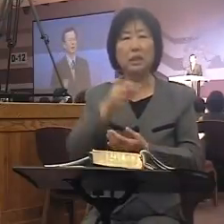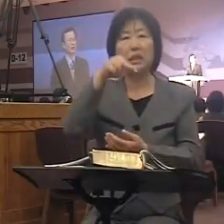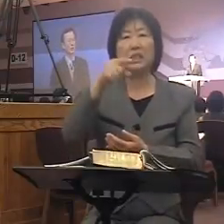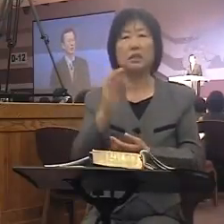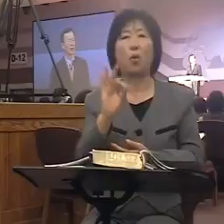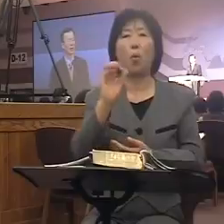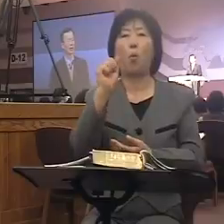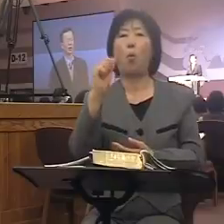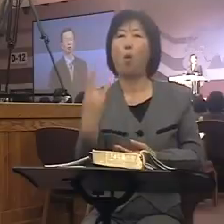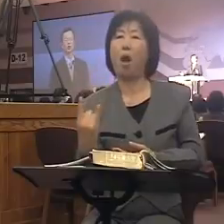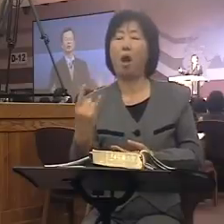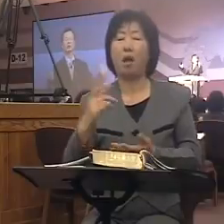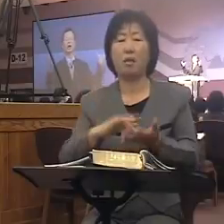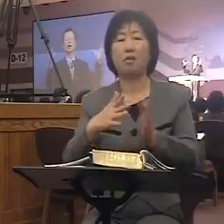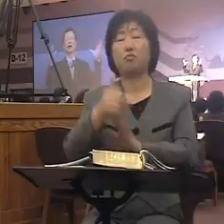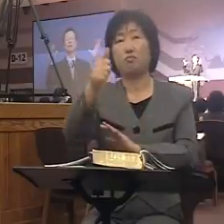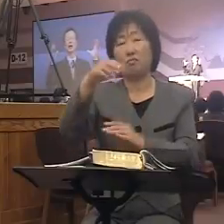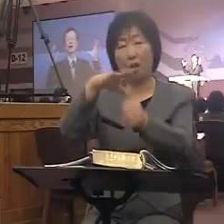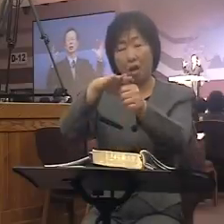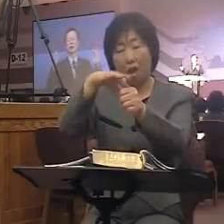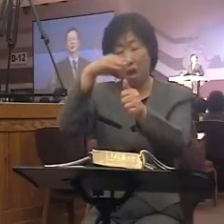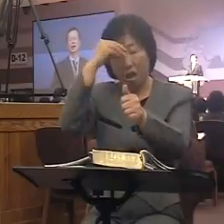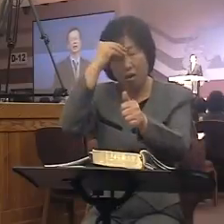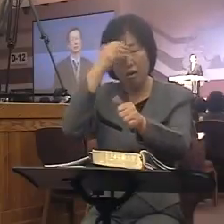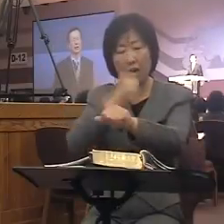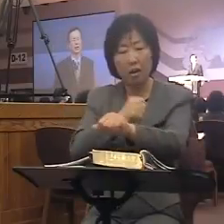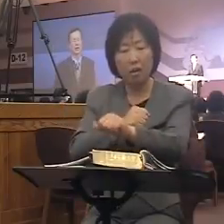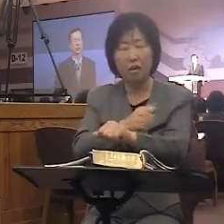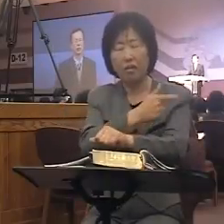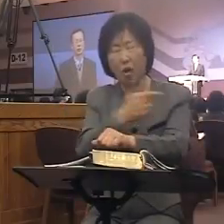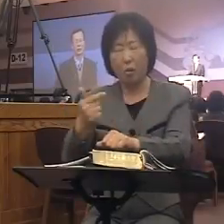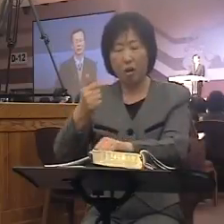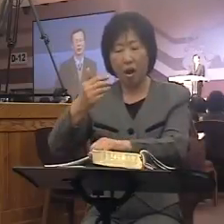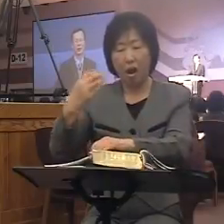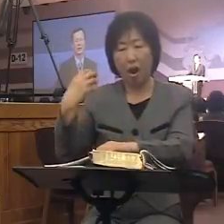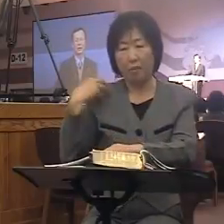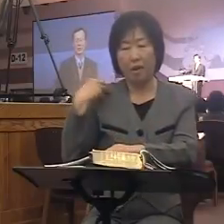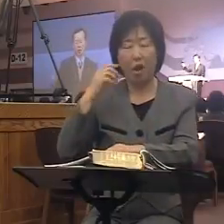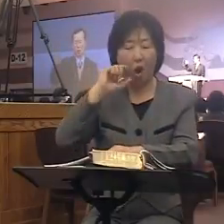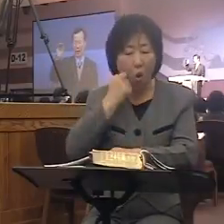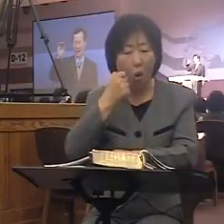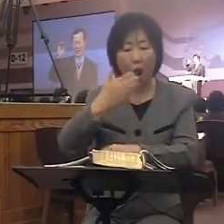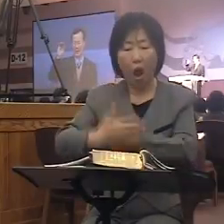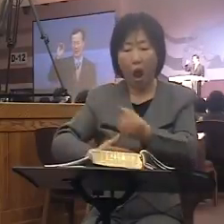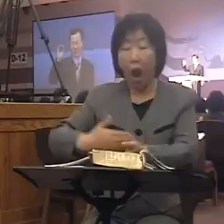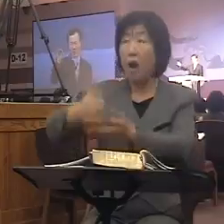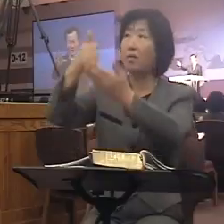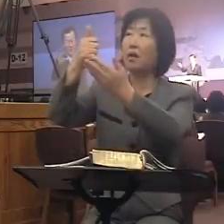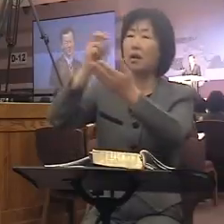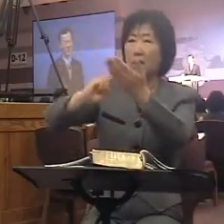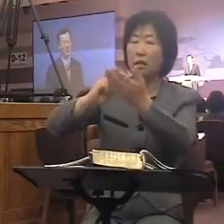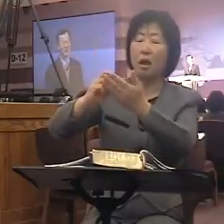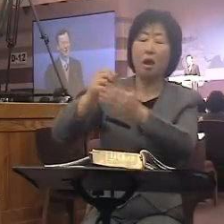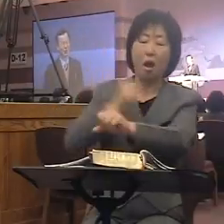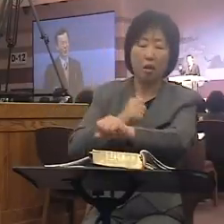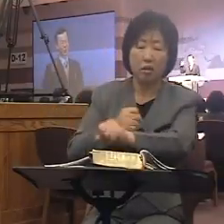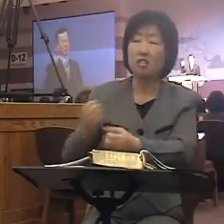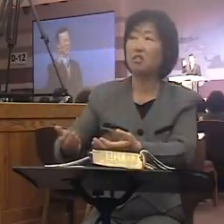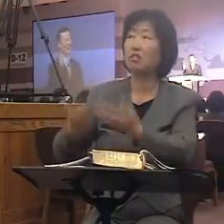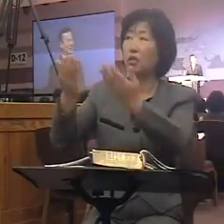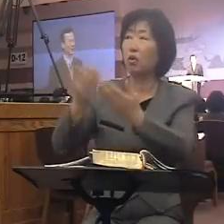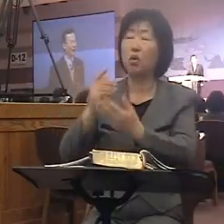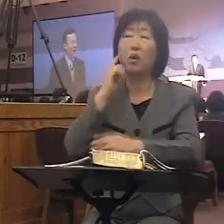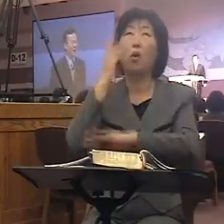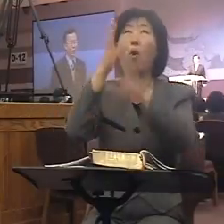예수님 닮게 하시고 이것도 너무나 감당하기 어려워서 하나님께 찬양 드리고 있는데 영광의 자리까지 허락하시고